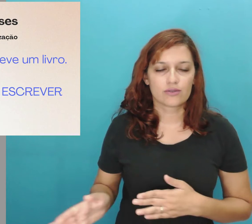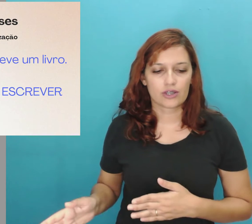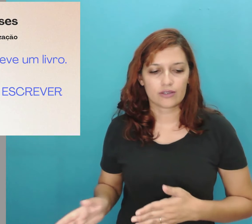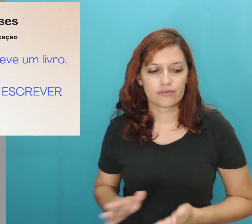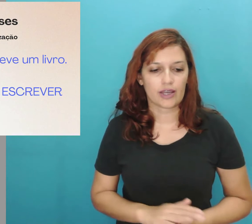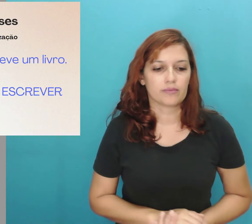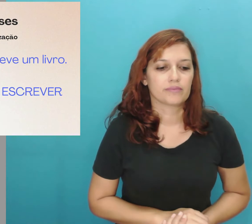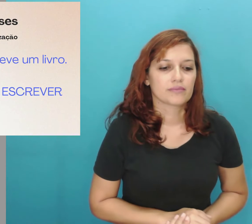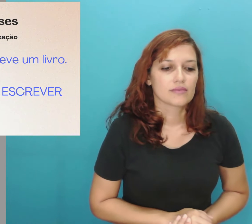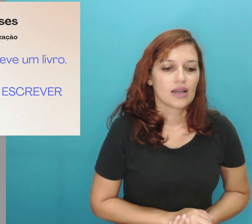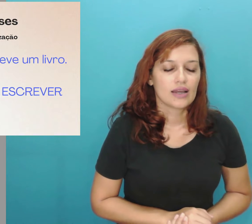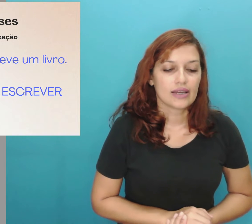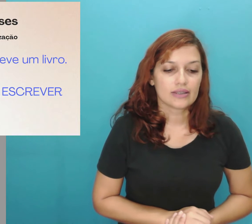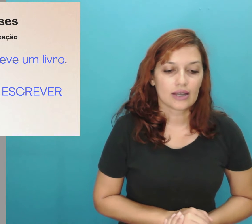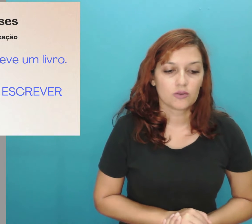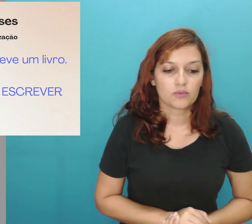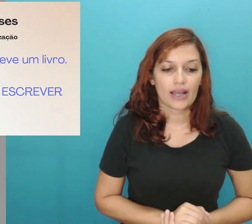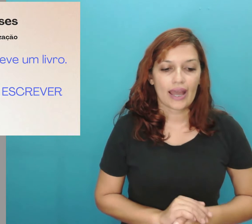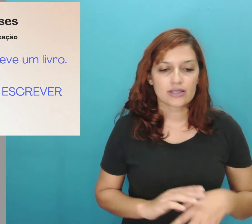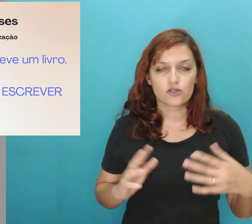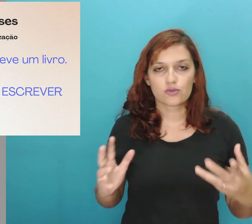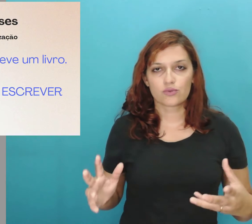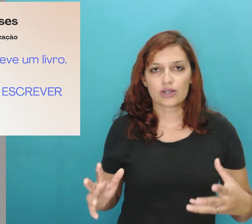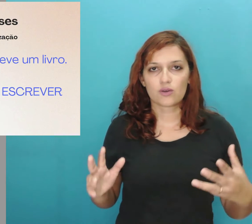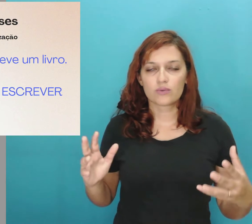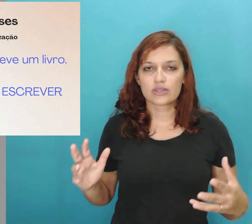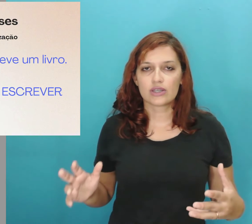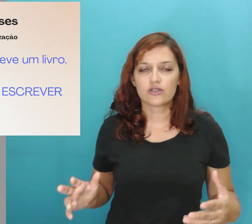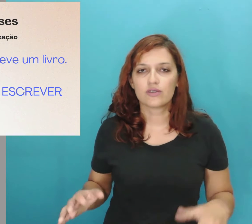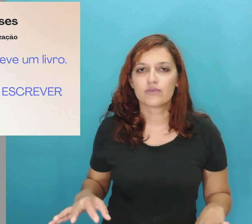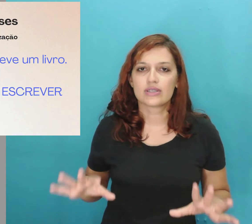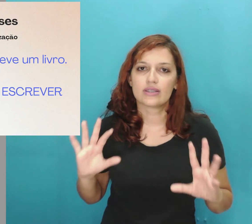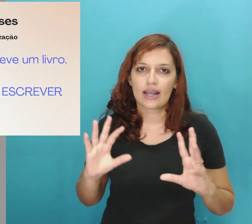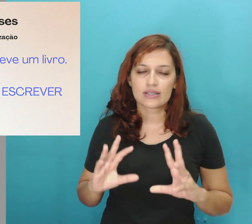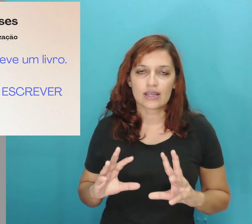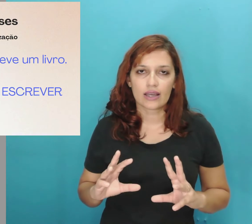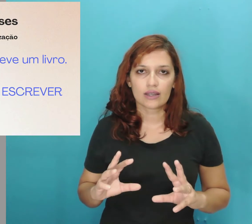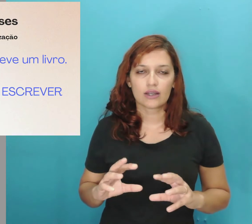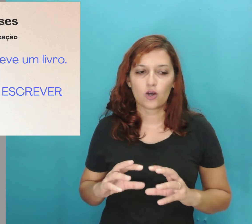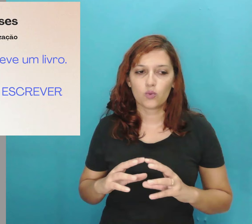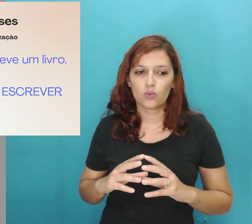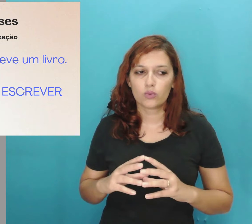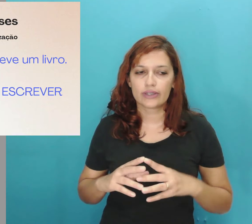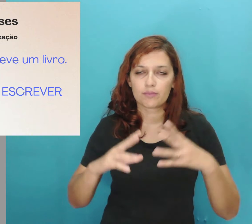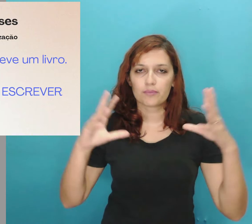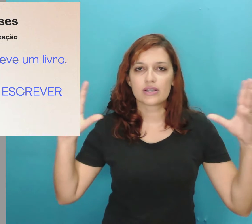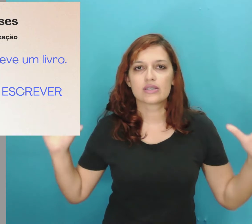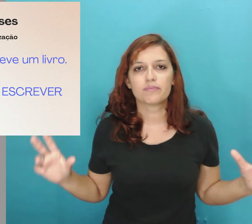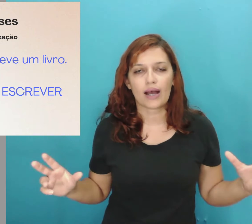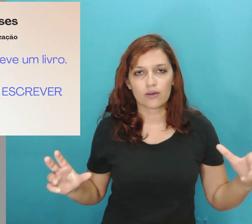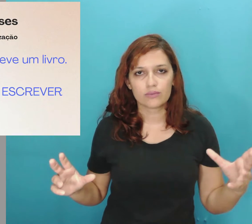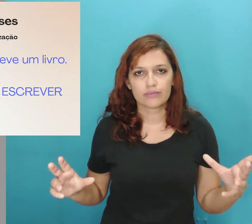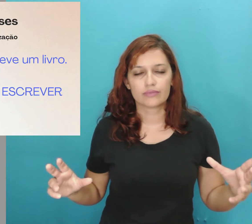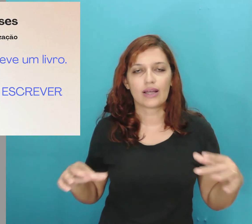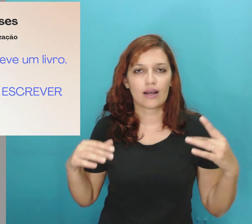sujeito, verbo. Então, essa estrutura consiste em você trazer o tema principal